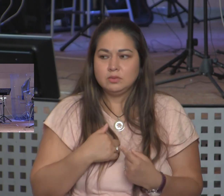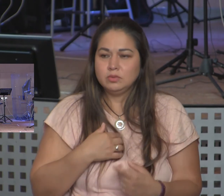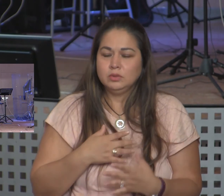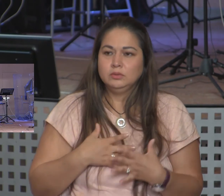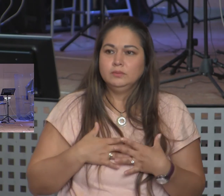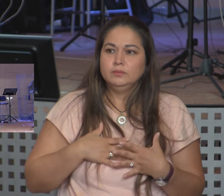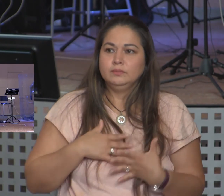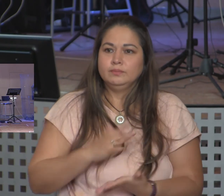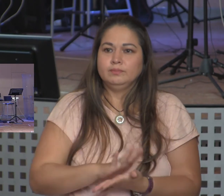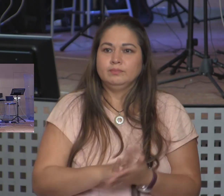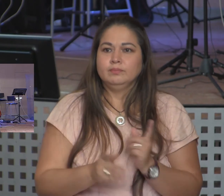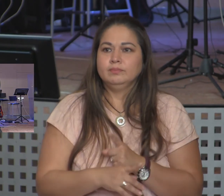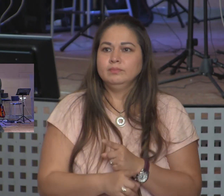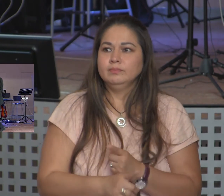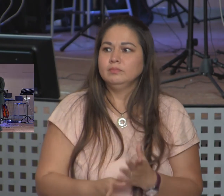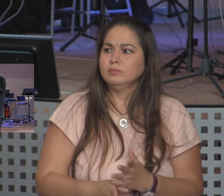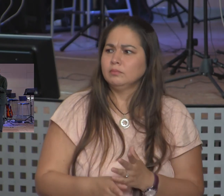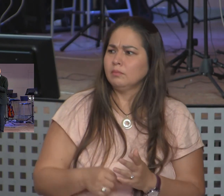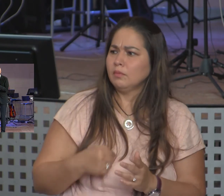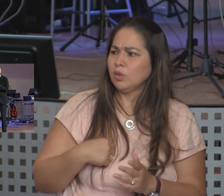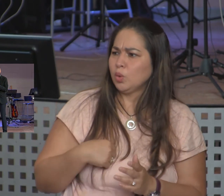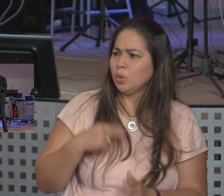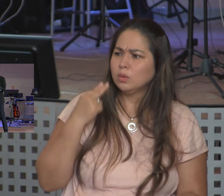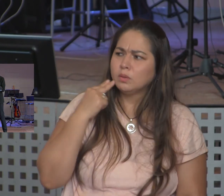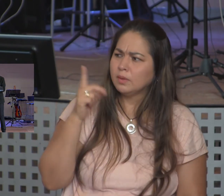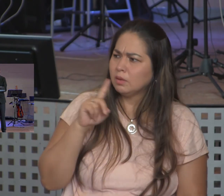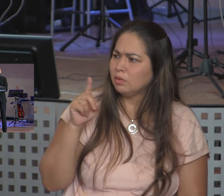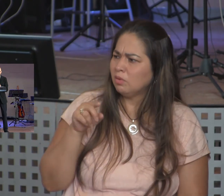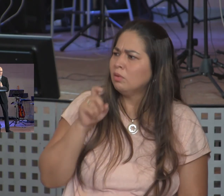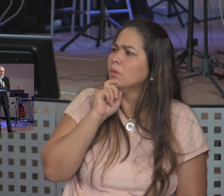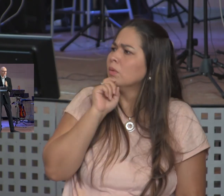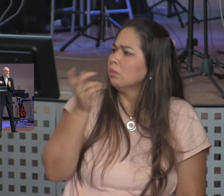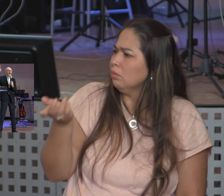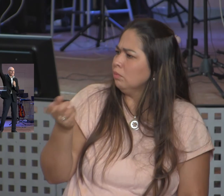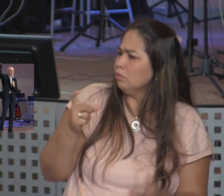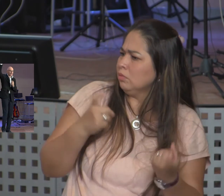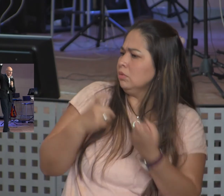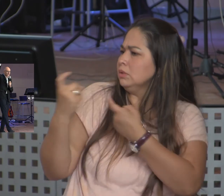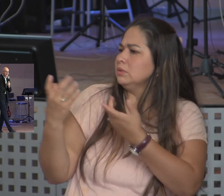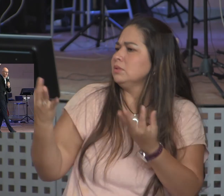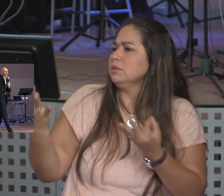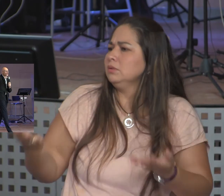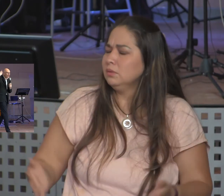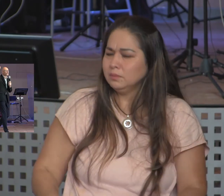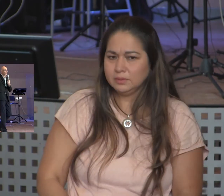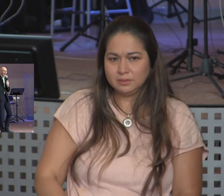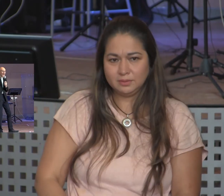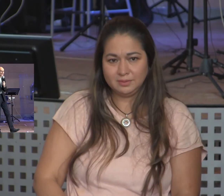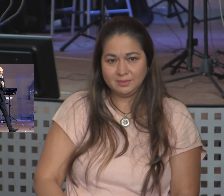explícame cómo se hace eso, porque yo no he sido capaz de hacerlo. Pero